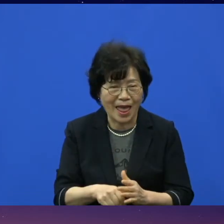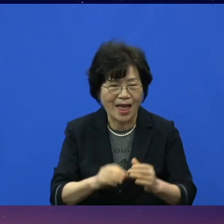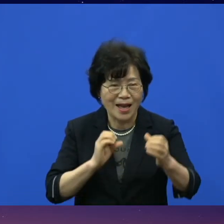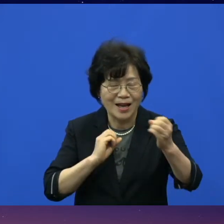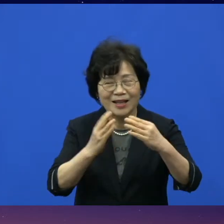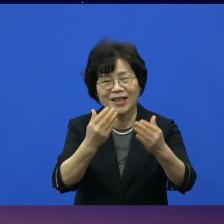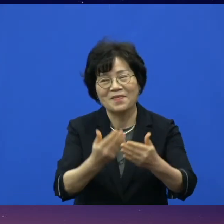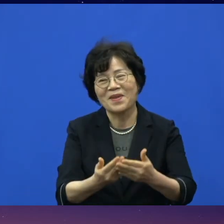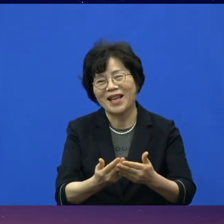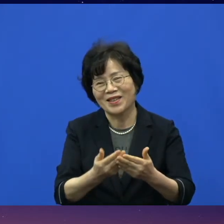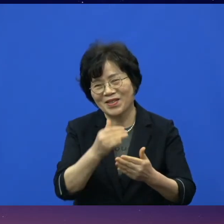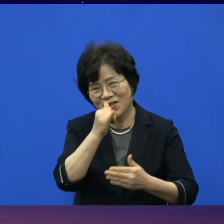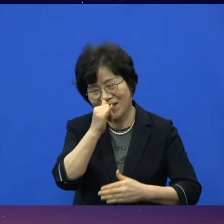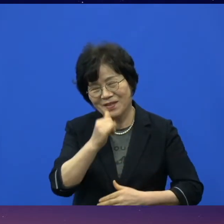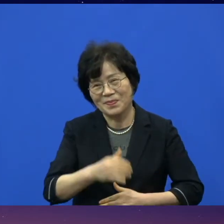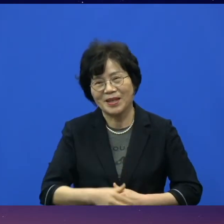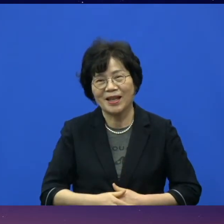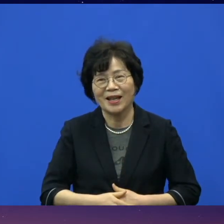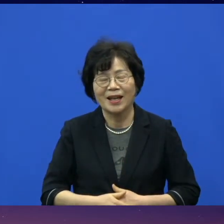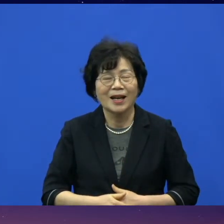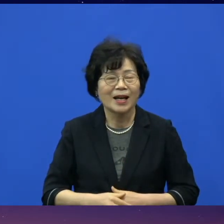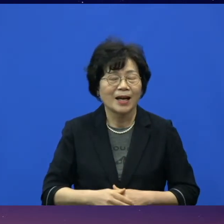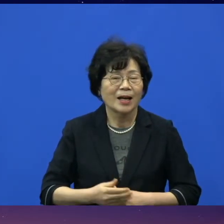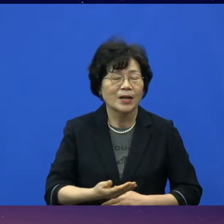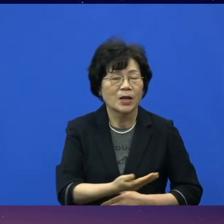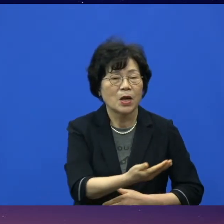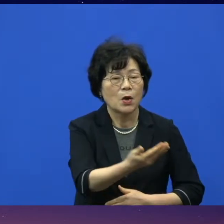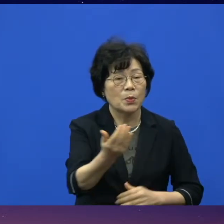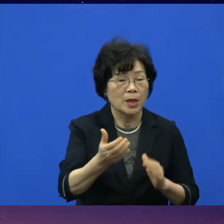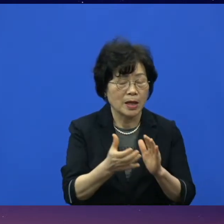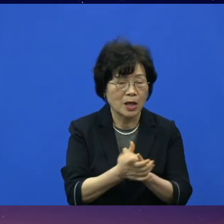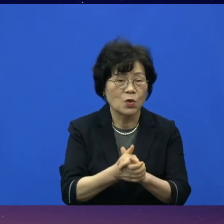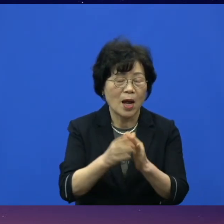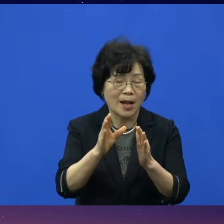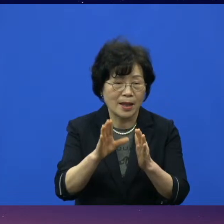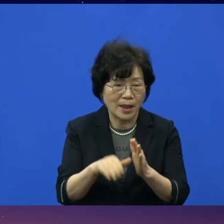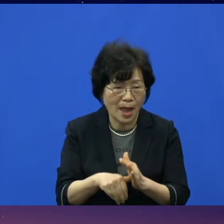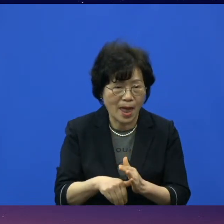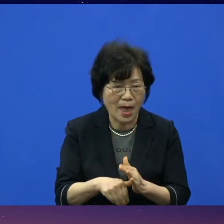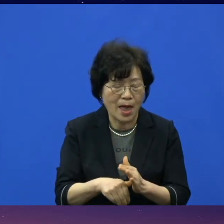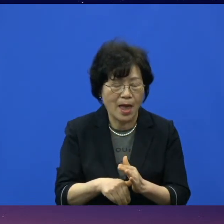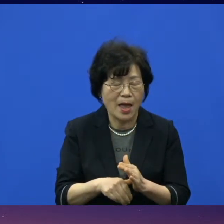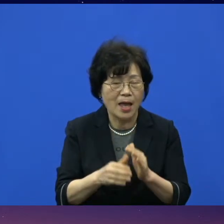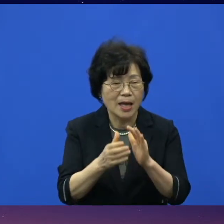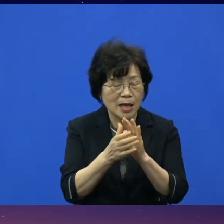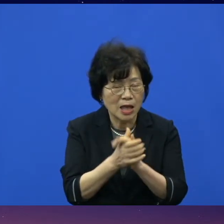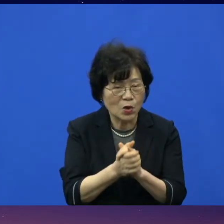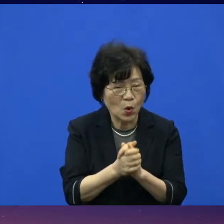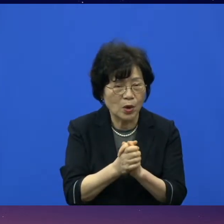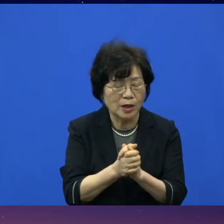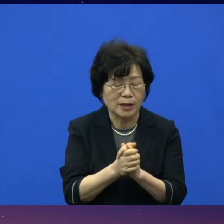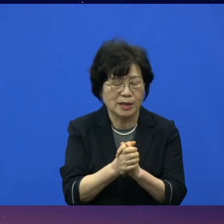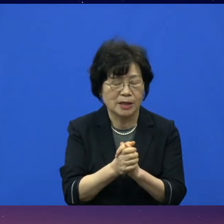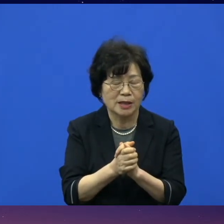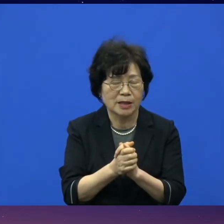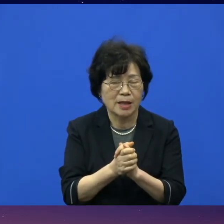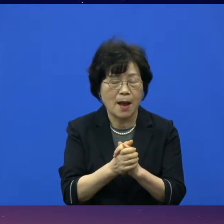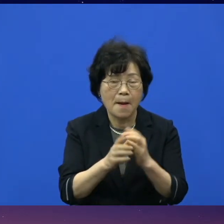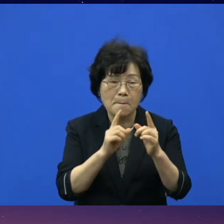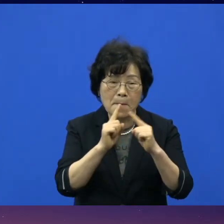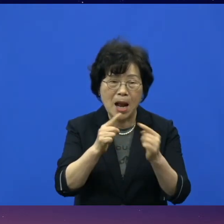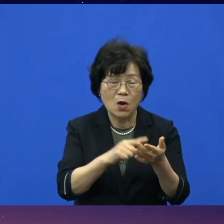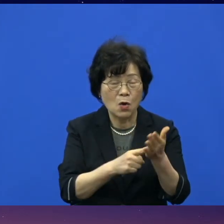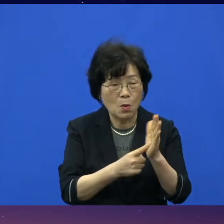일어나죠. 그래서 여러분들이 기도할 때, 기도는 우리가 언어로 표현하는